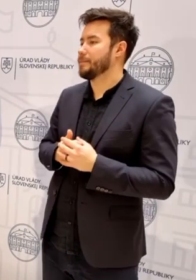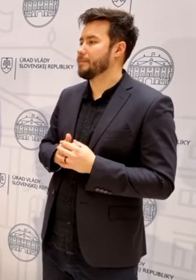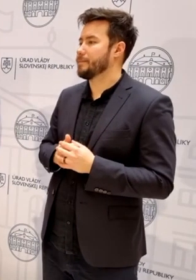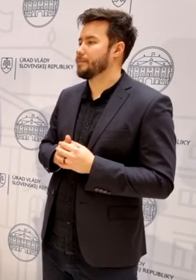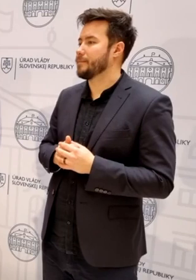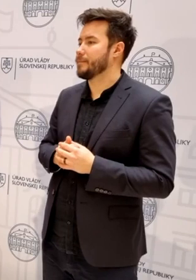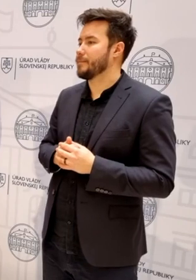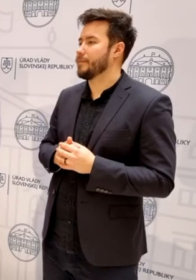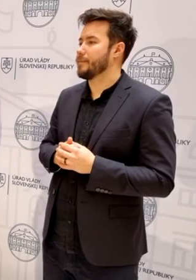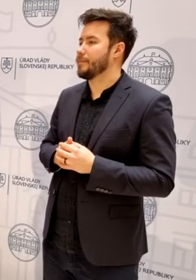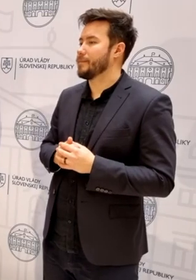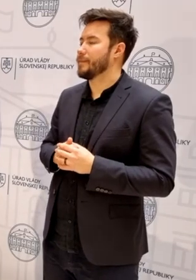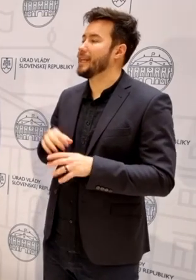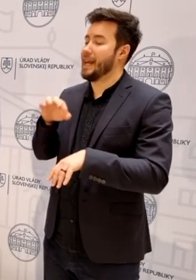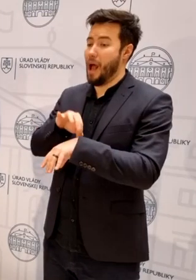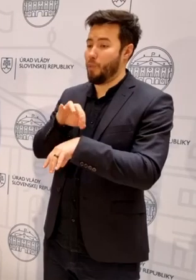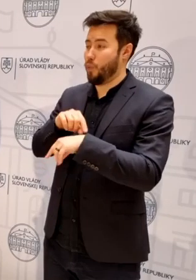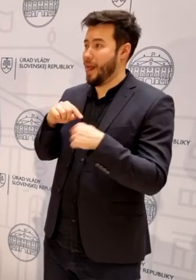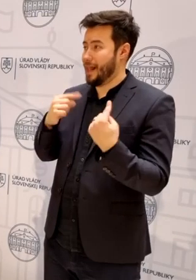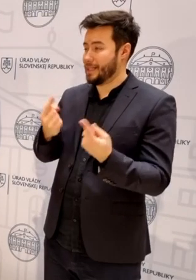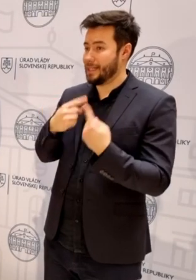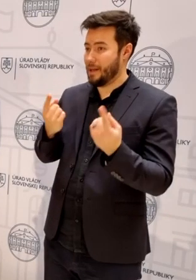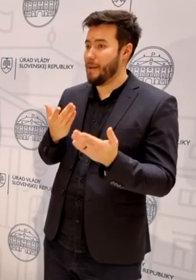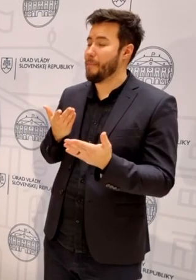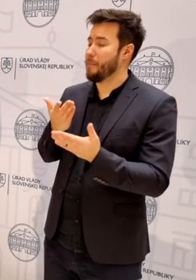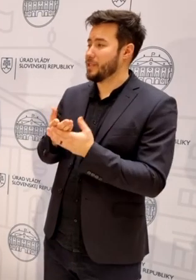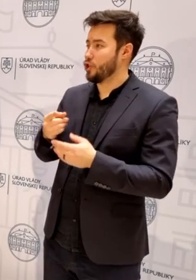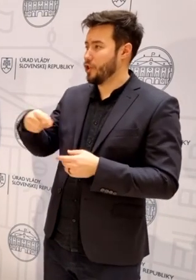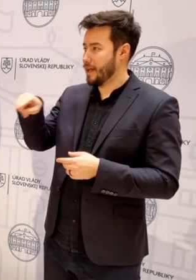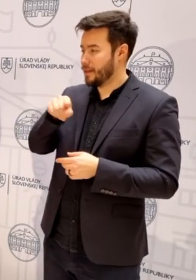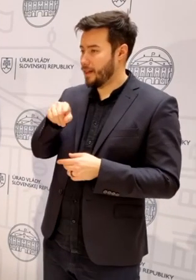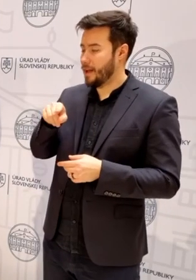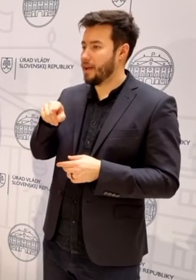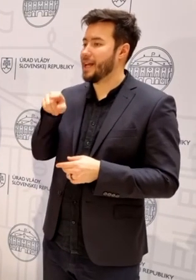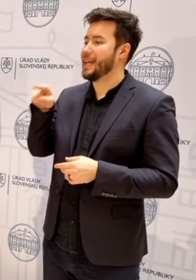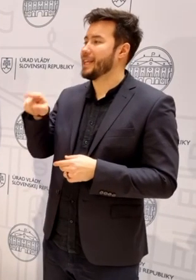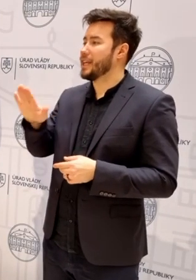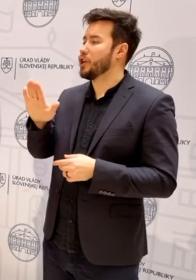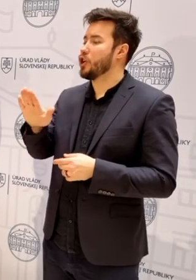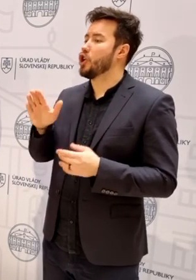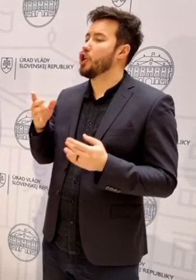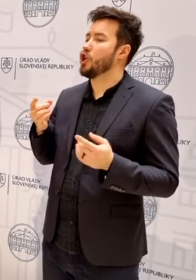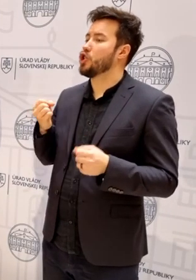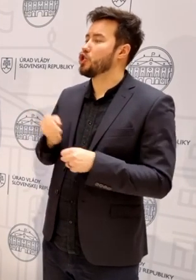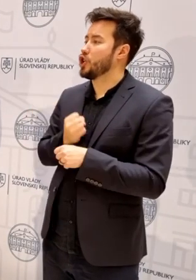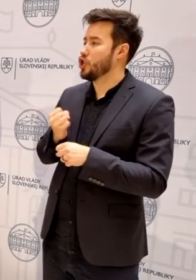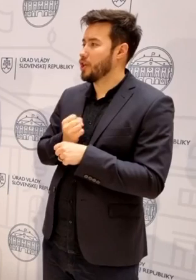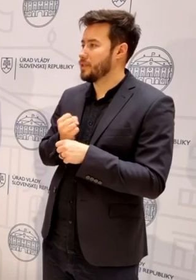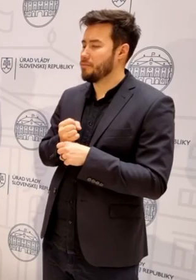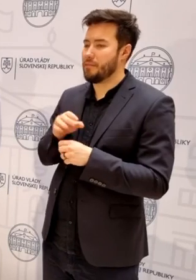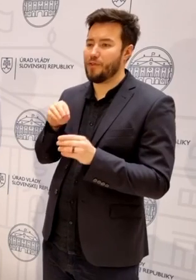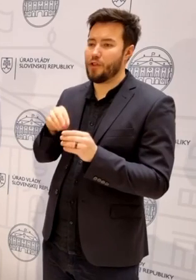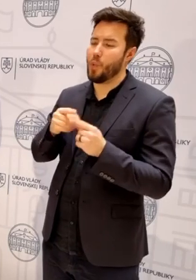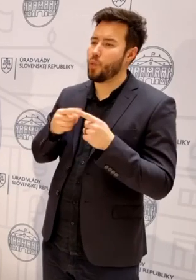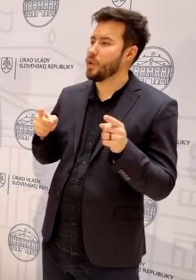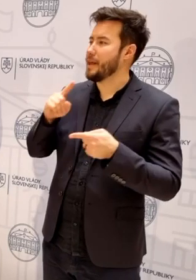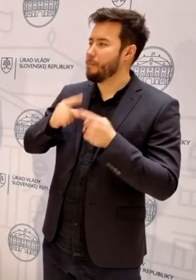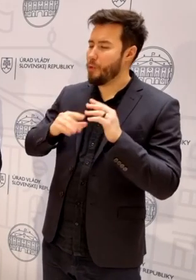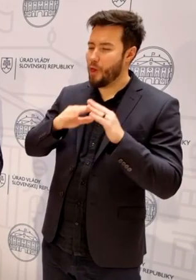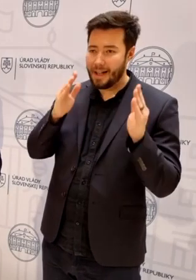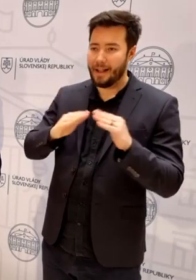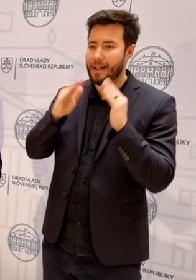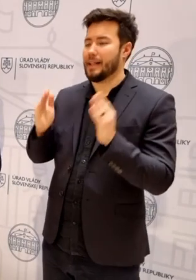tí ambulantní poskytovateľia, ich činnosť teda je v rôznych poliklinikách,